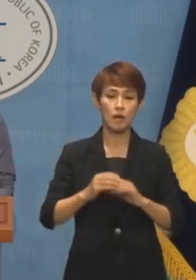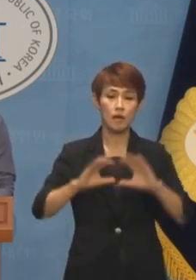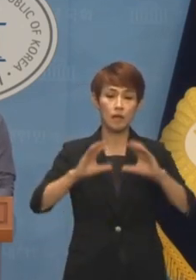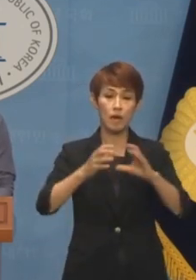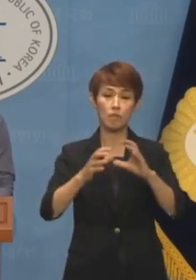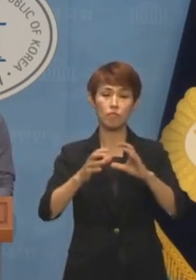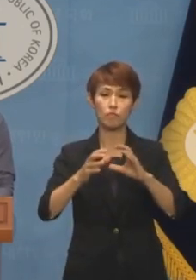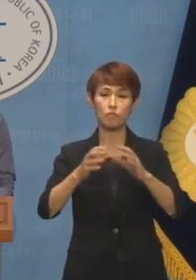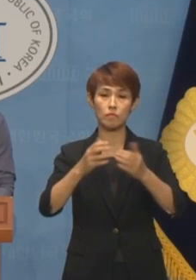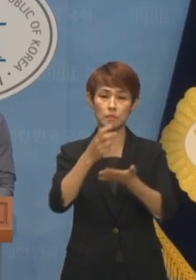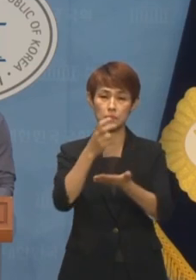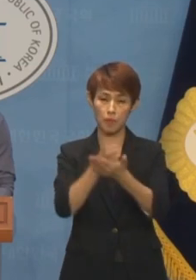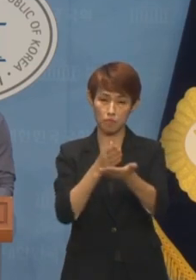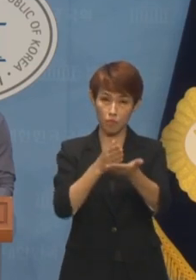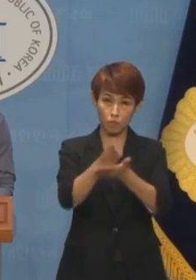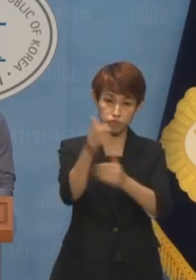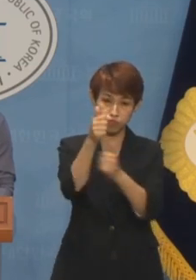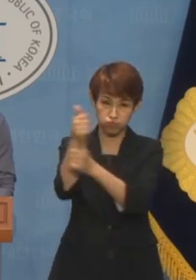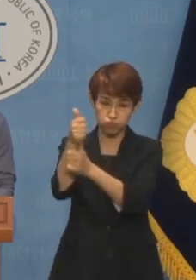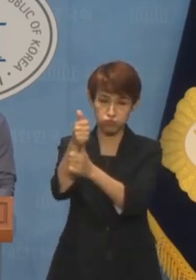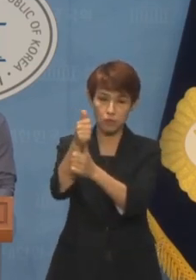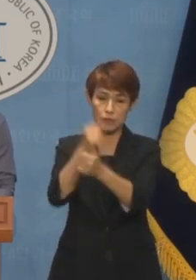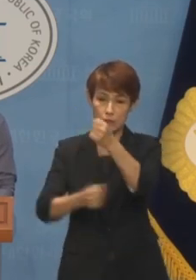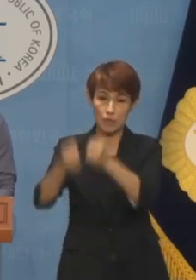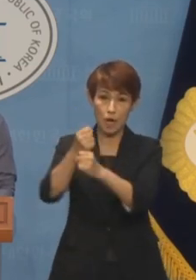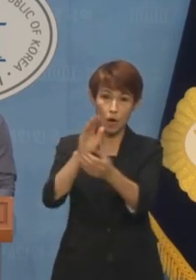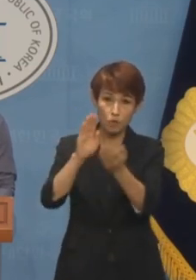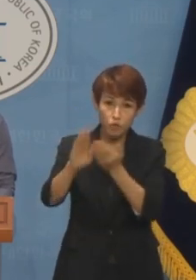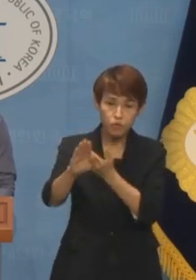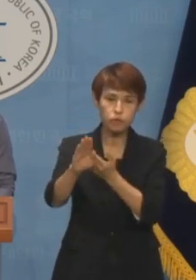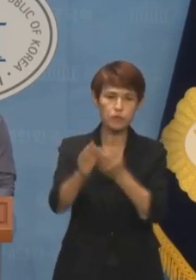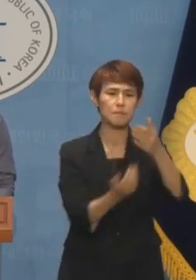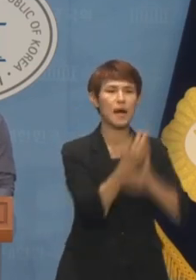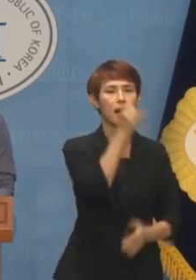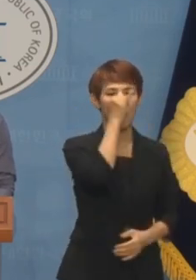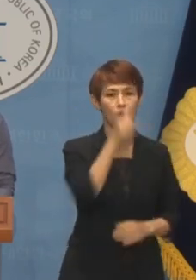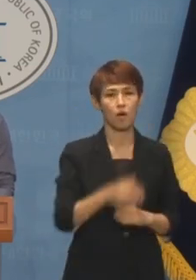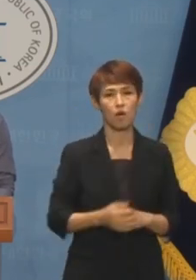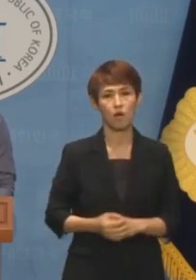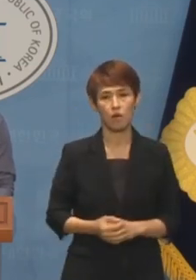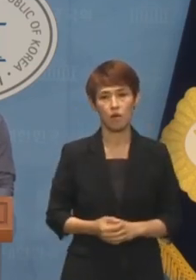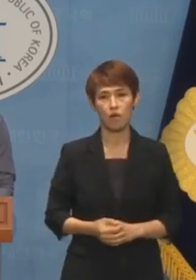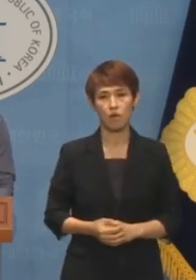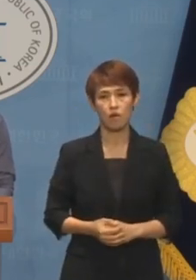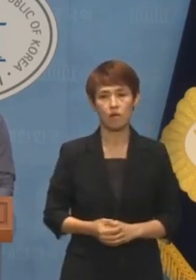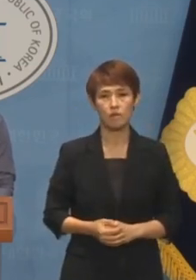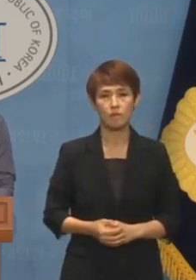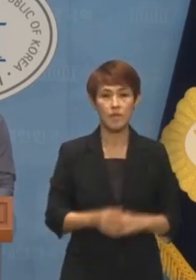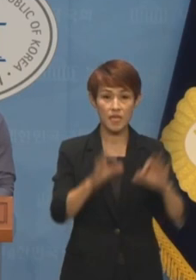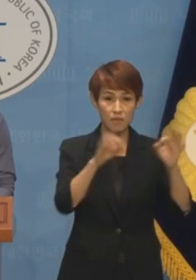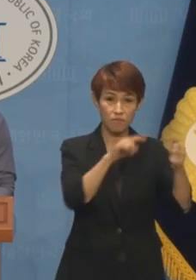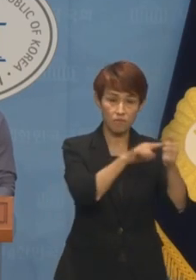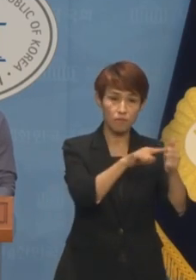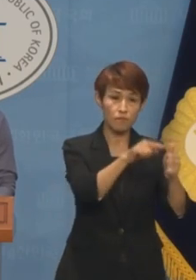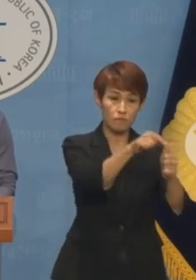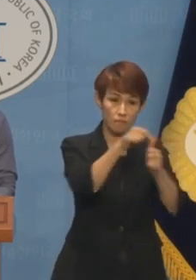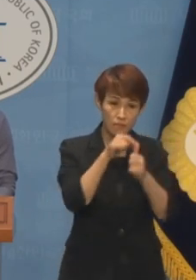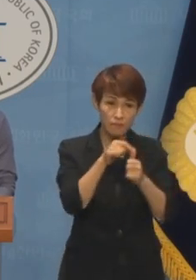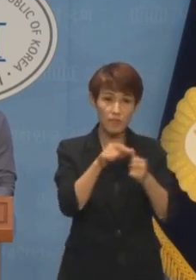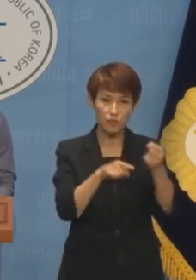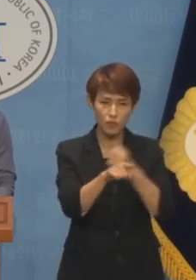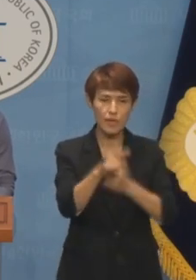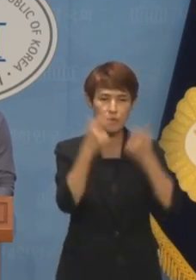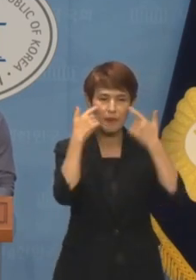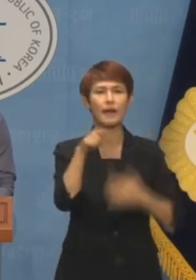벌어진 일들이니 김주현 수석의 임명 이유도 재차 거듭 확인된 셈입니다.